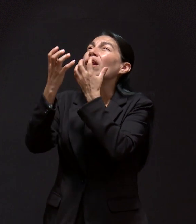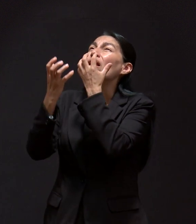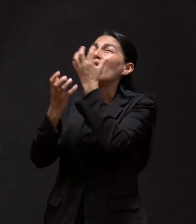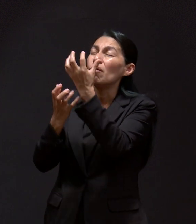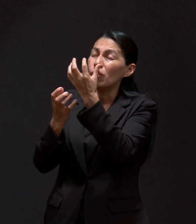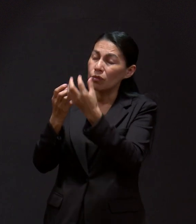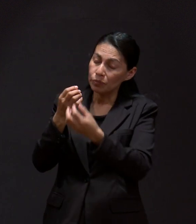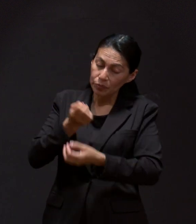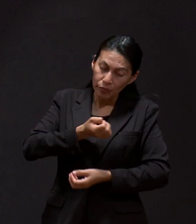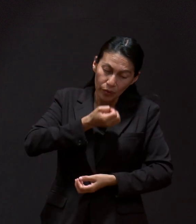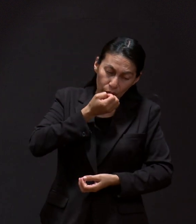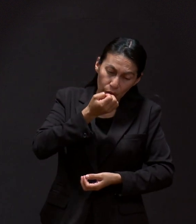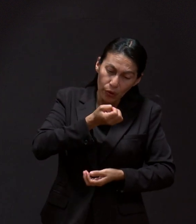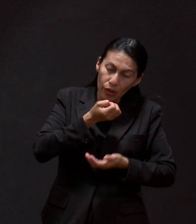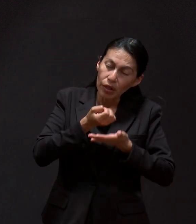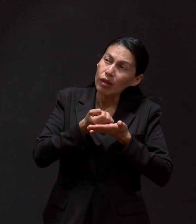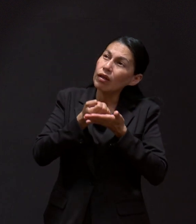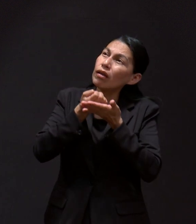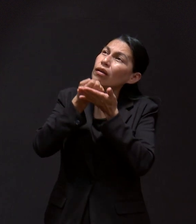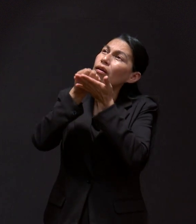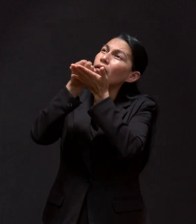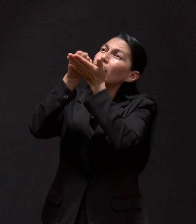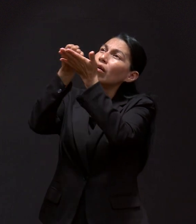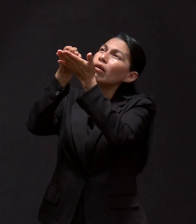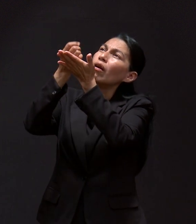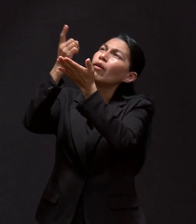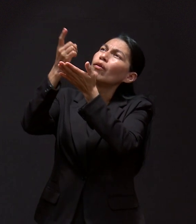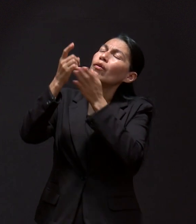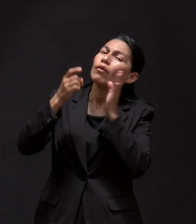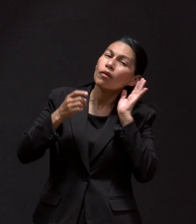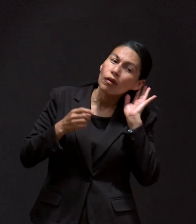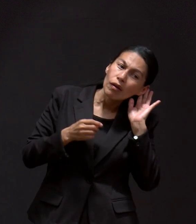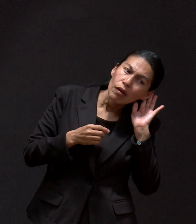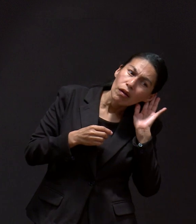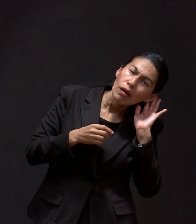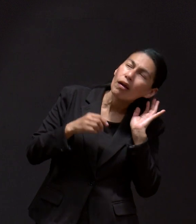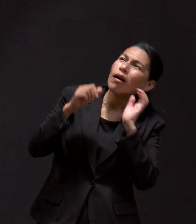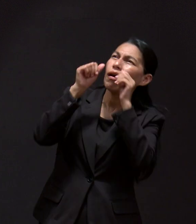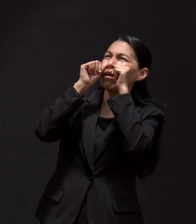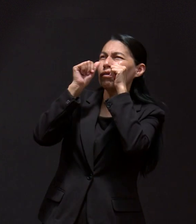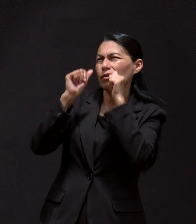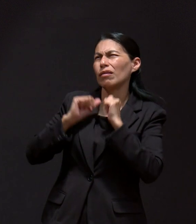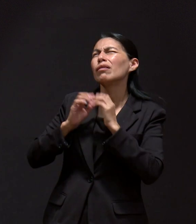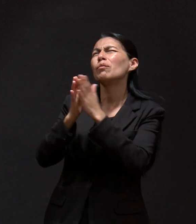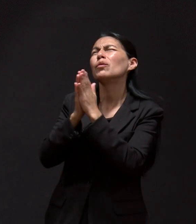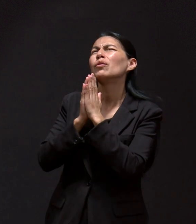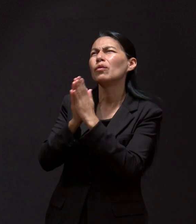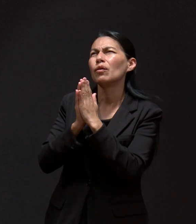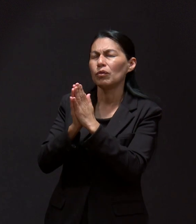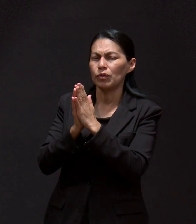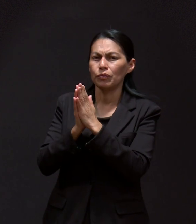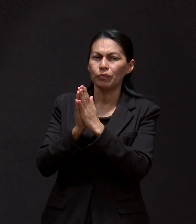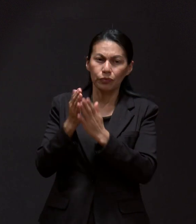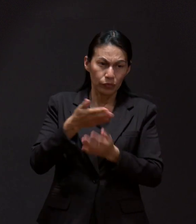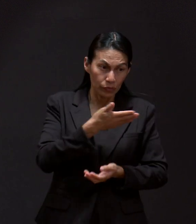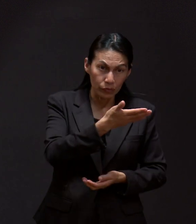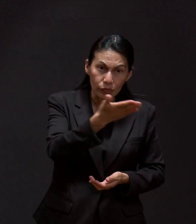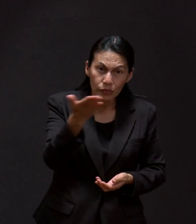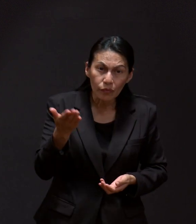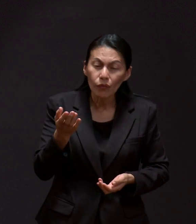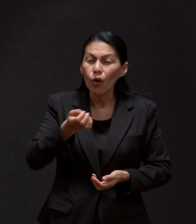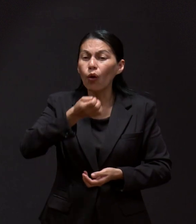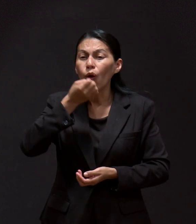llegue mi oración a tu presencia inclina tu oído a mi clamor hagamos nuestra oración